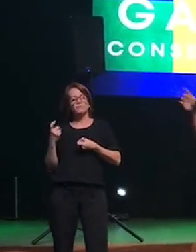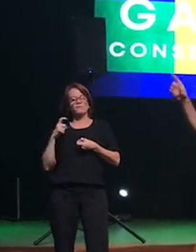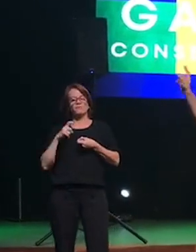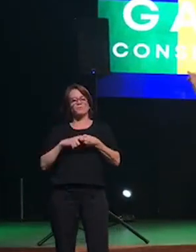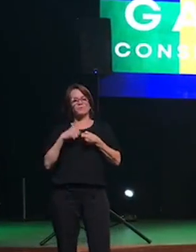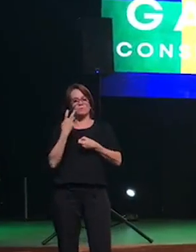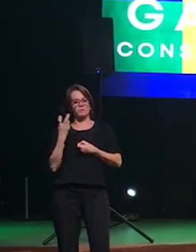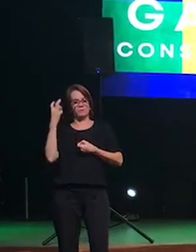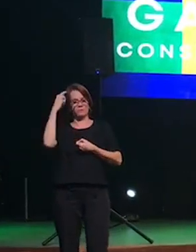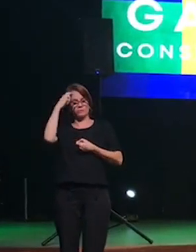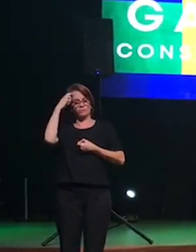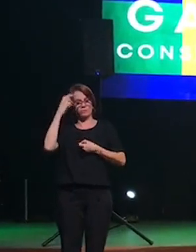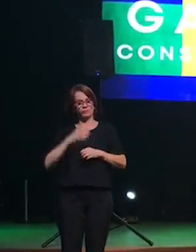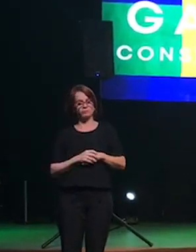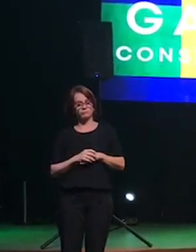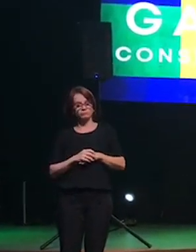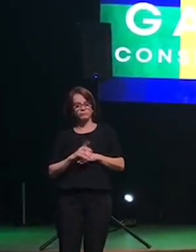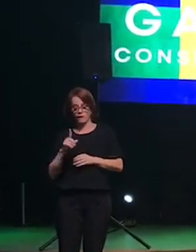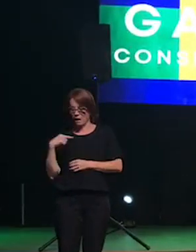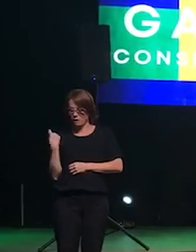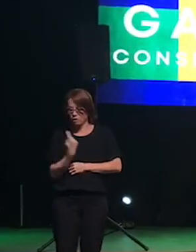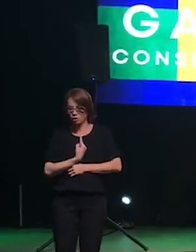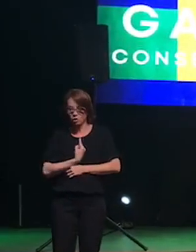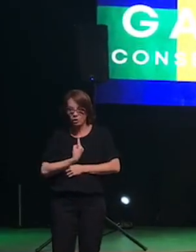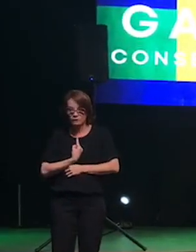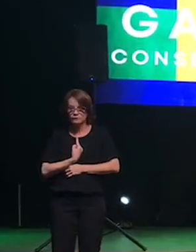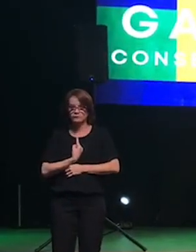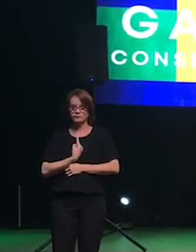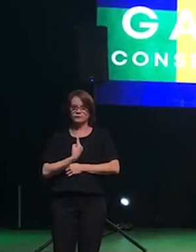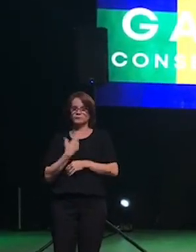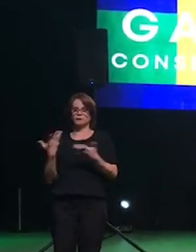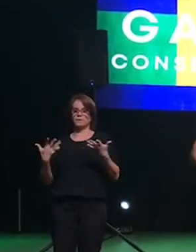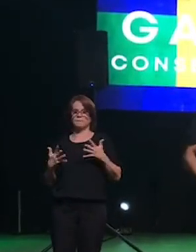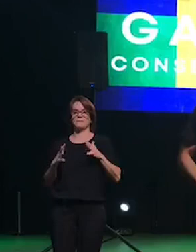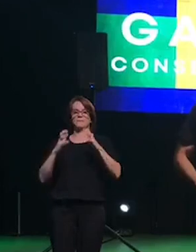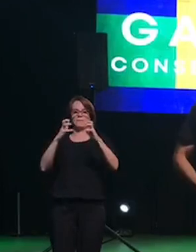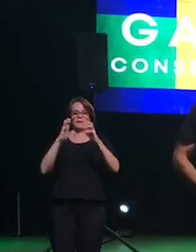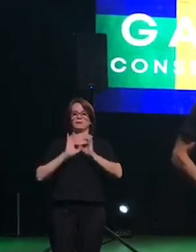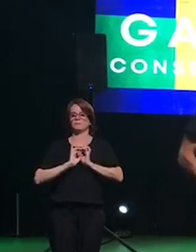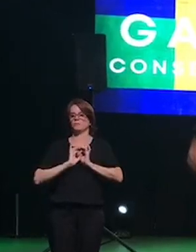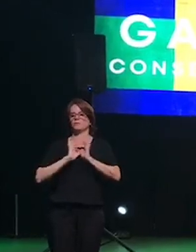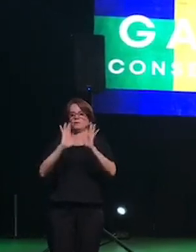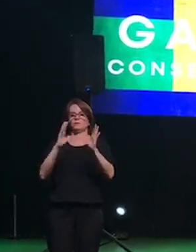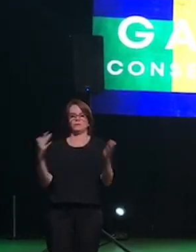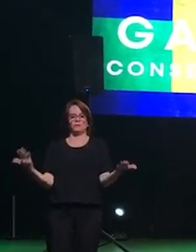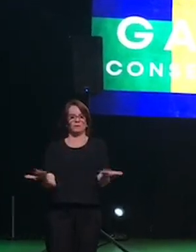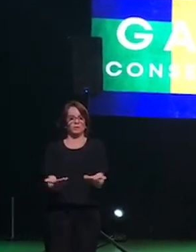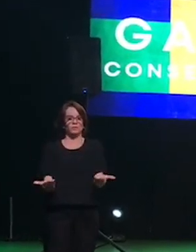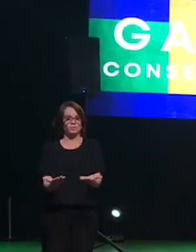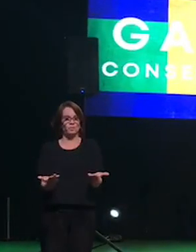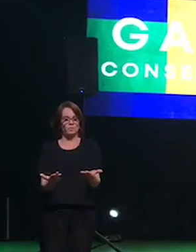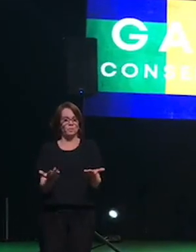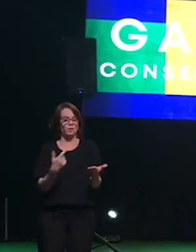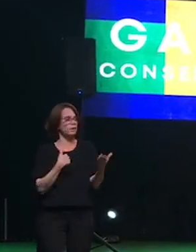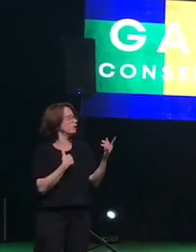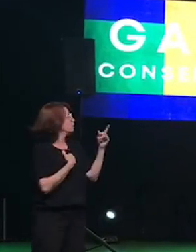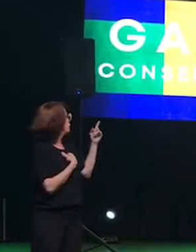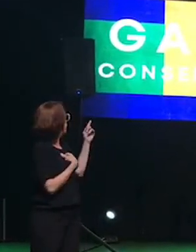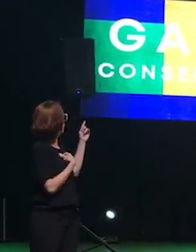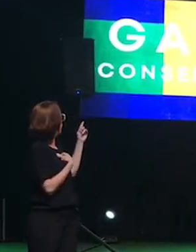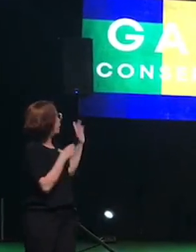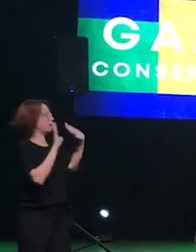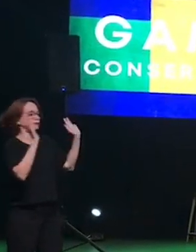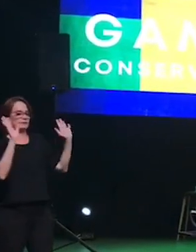A nossa briga por liberdade hoje, não está ali, eu achei que já está. É porque a minha palavra é